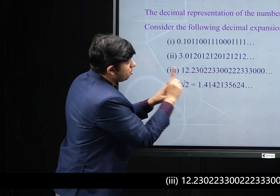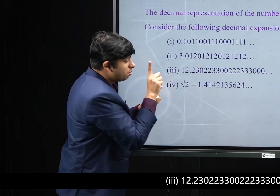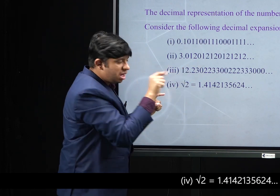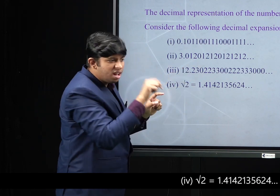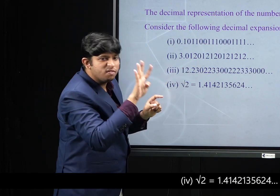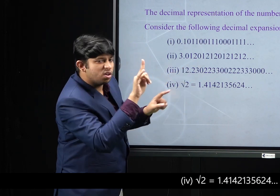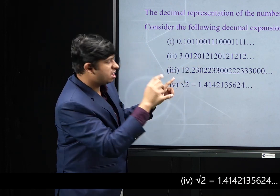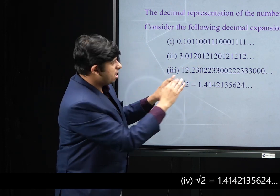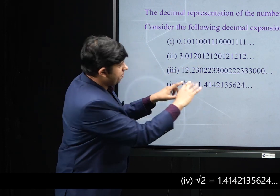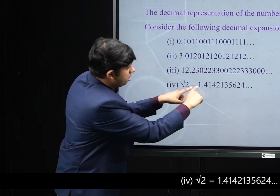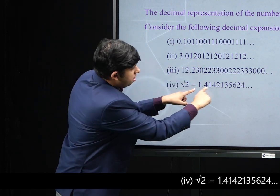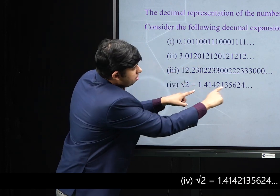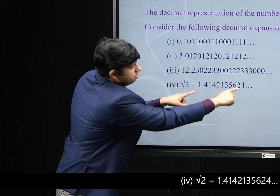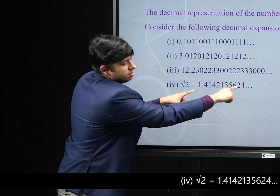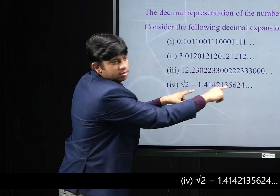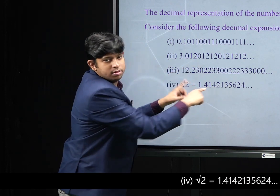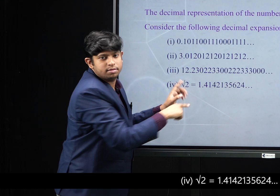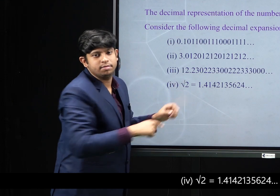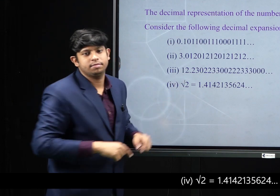12.23022330000 4 square root 2 is equal to